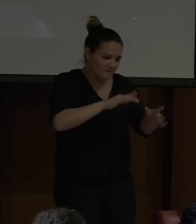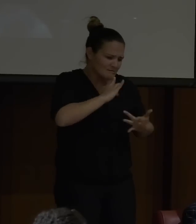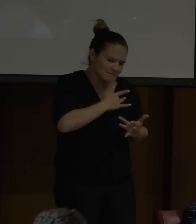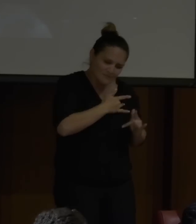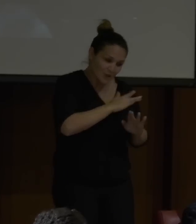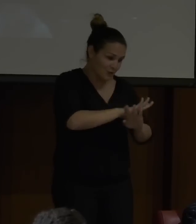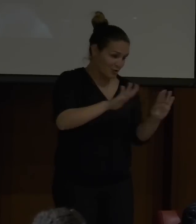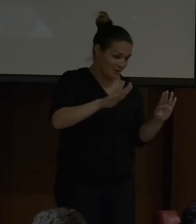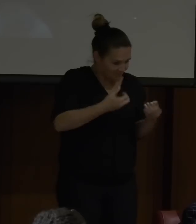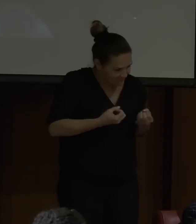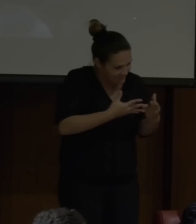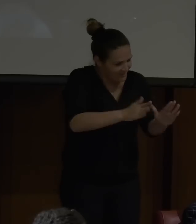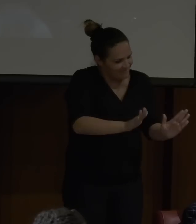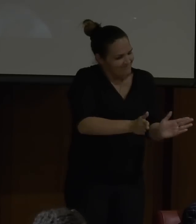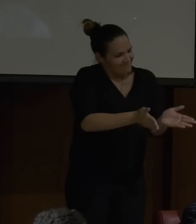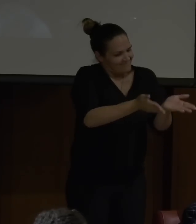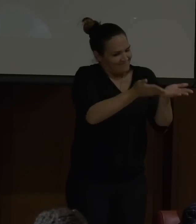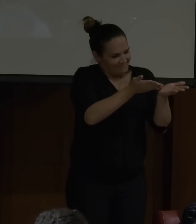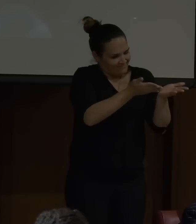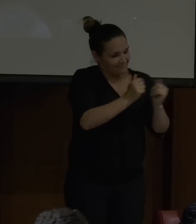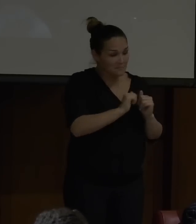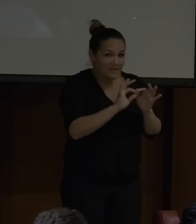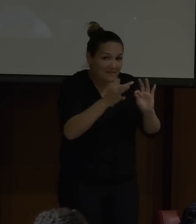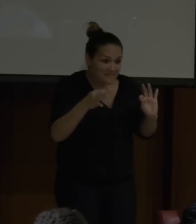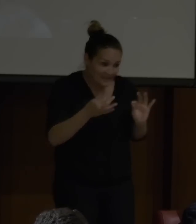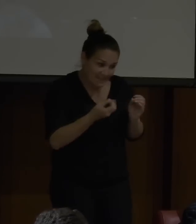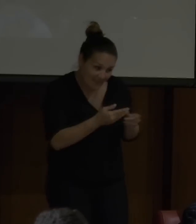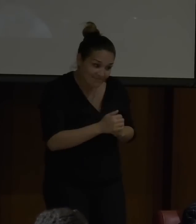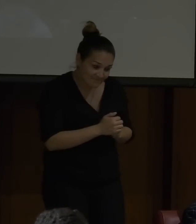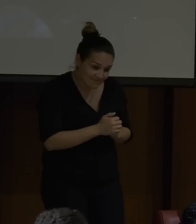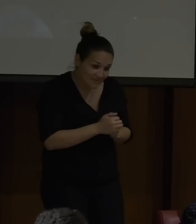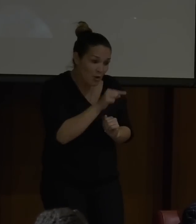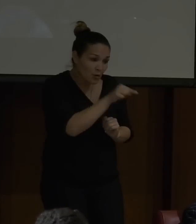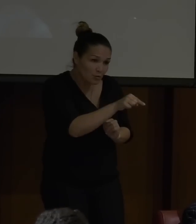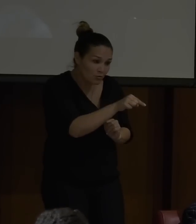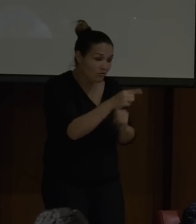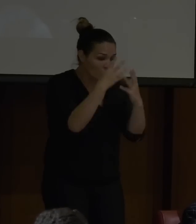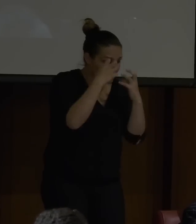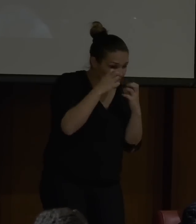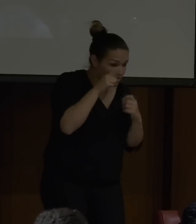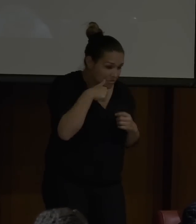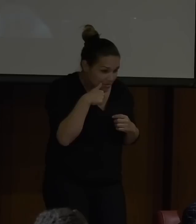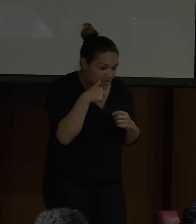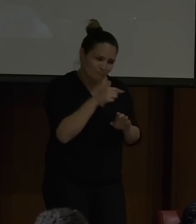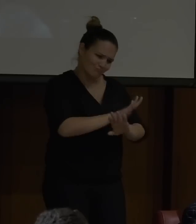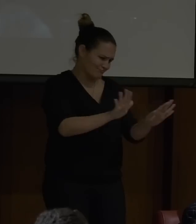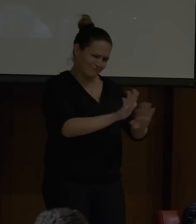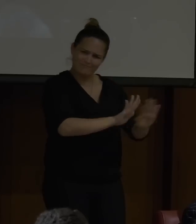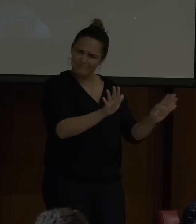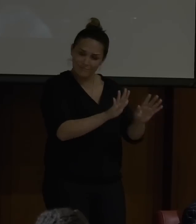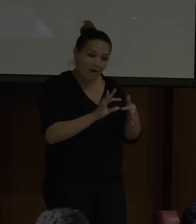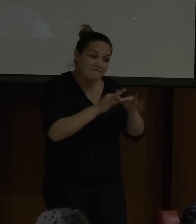afligidos. Una frase yo te dejaré, que en desdicha no debemos creer.